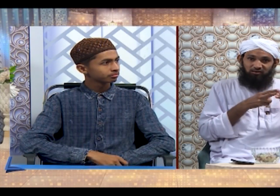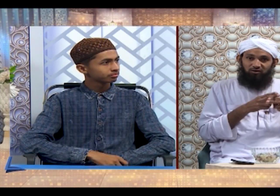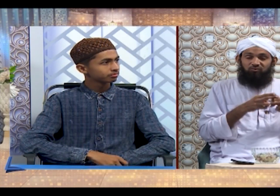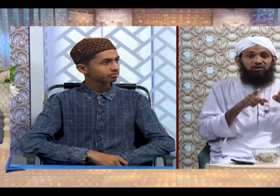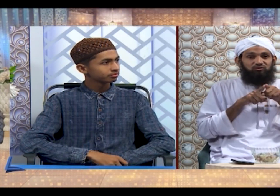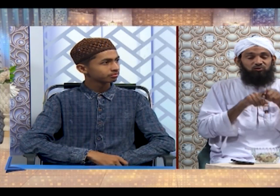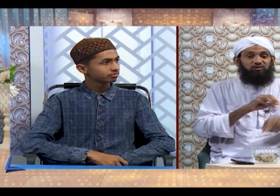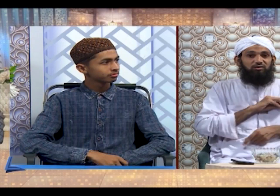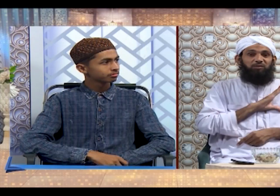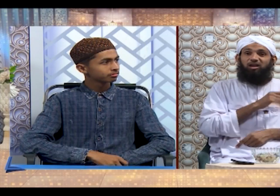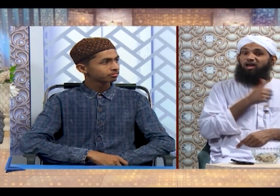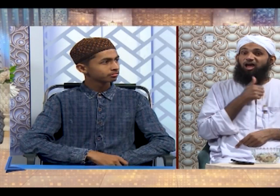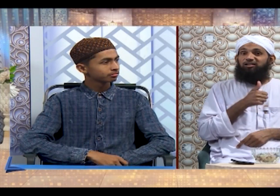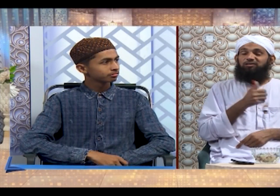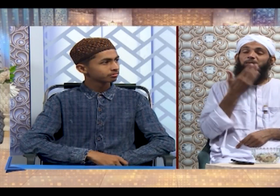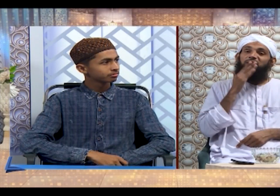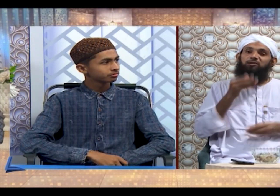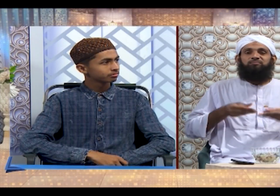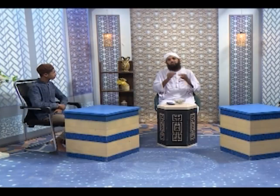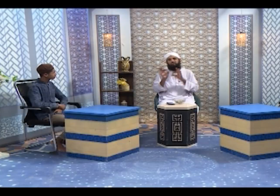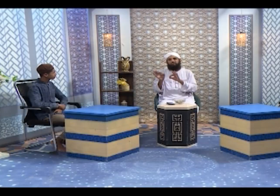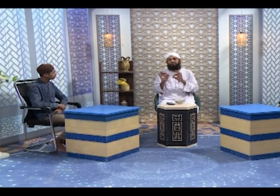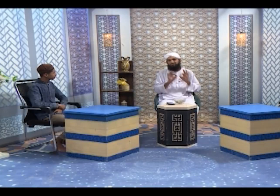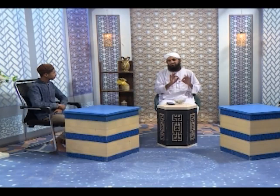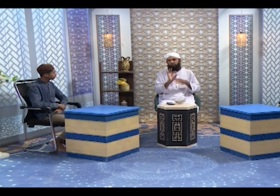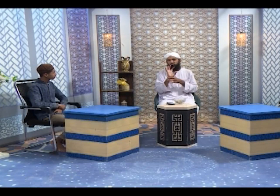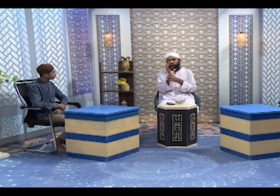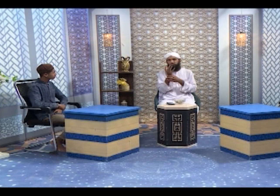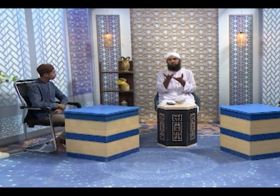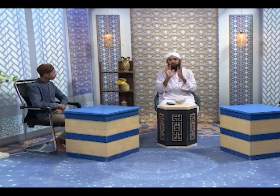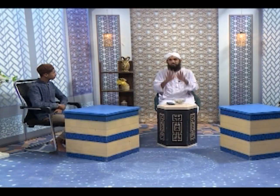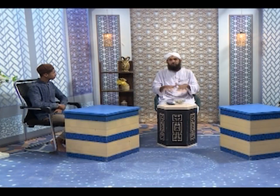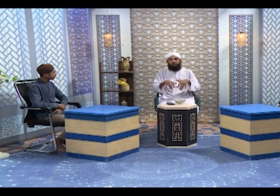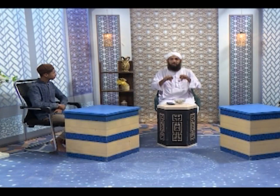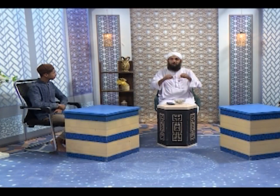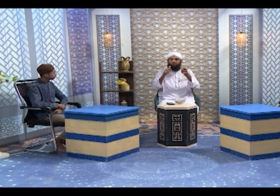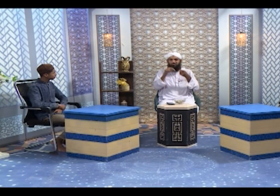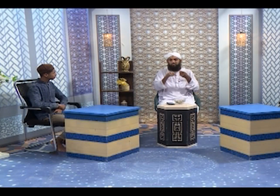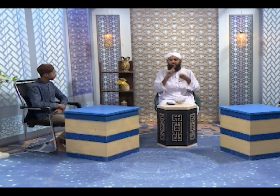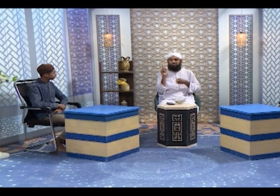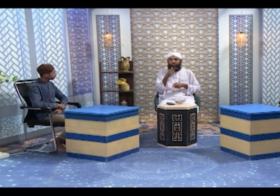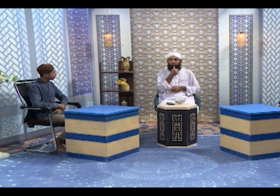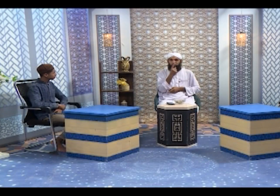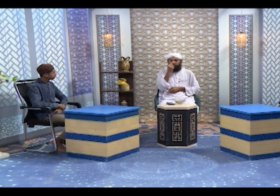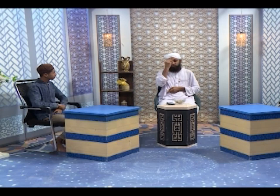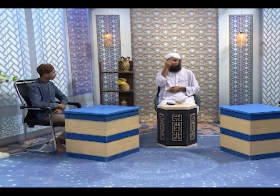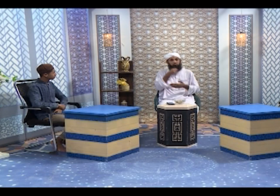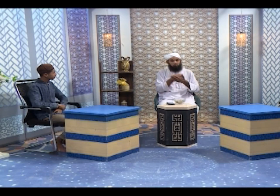سے اچھا عطیہ کیا ہو سکتا ہے کہ یہ چیز دین و دنیا میں کام آتی ہے۔ ماں باپ کو چاہیے کہ اولاد کو صرف مالدار بنا